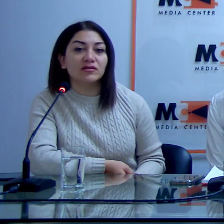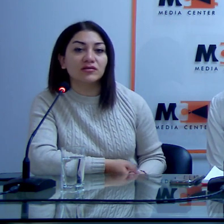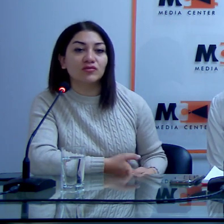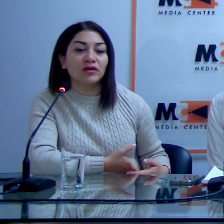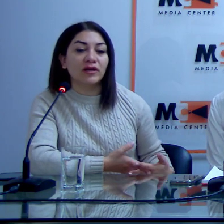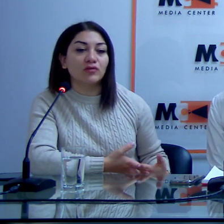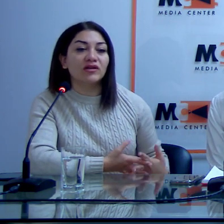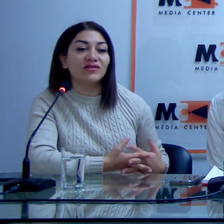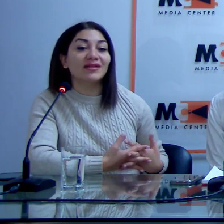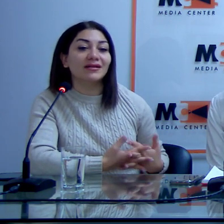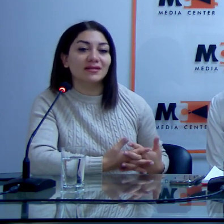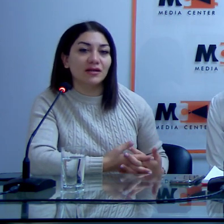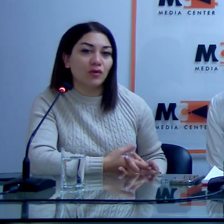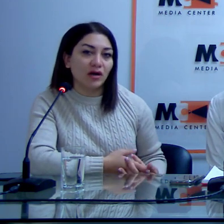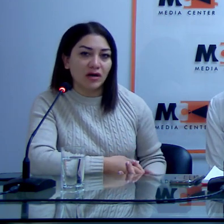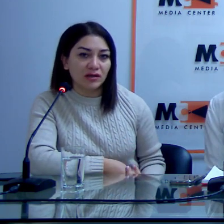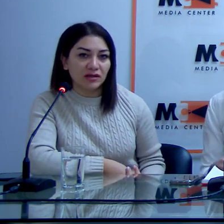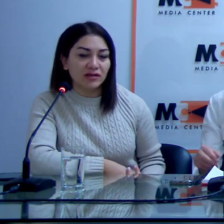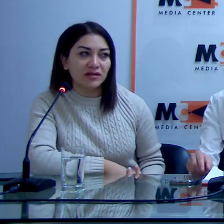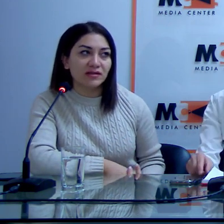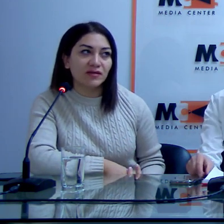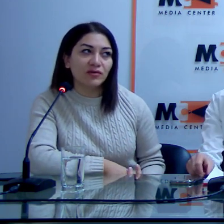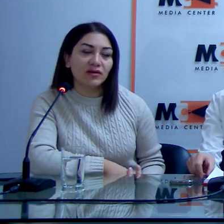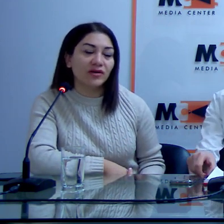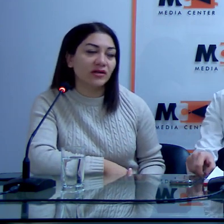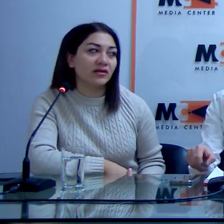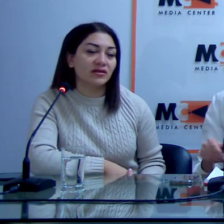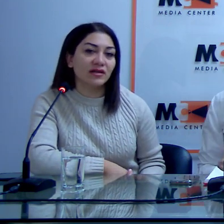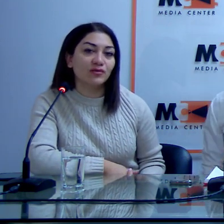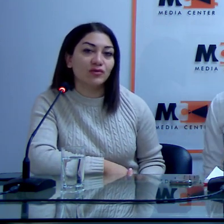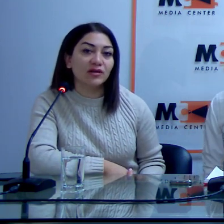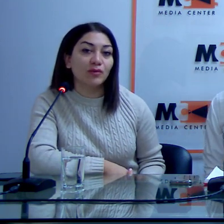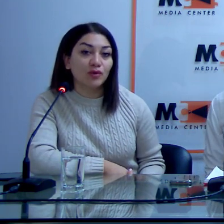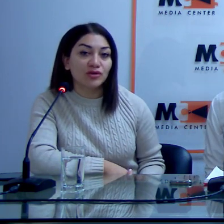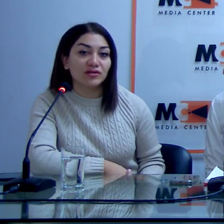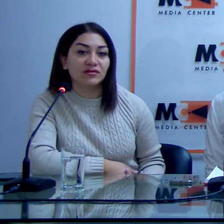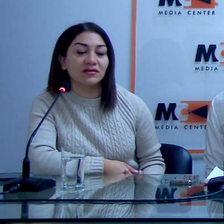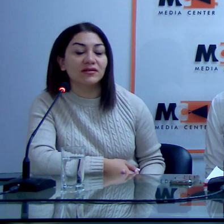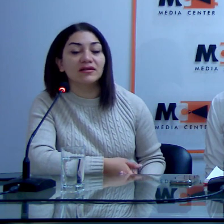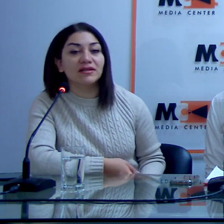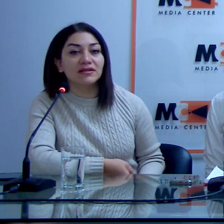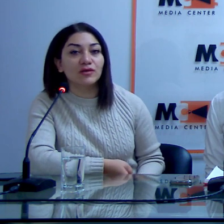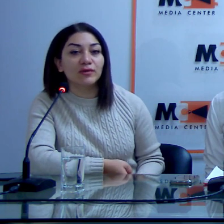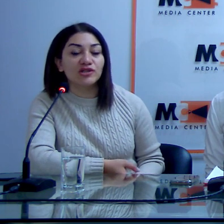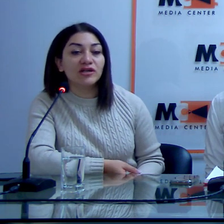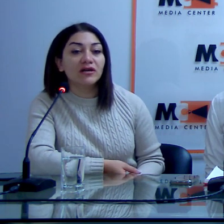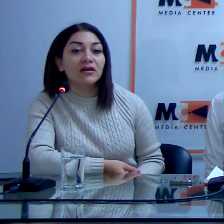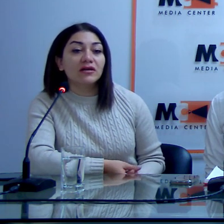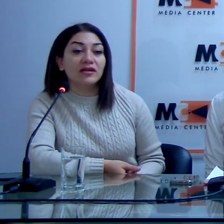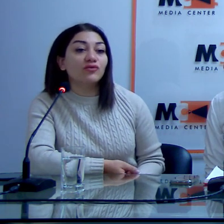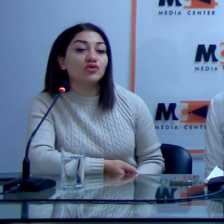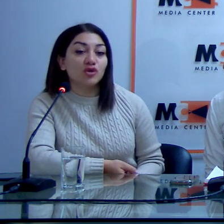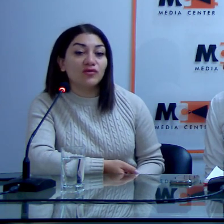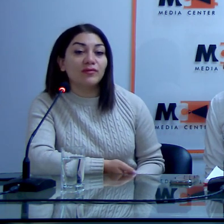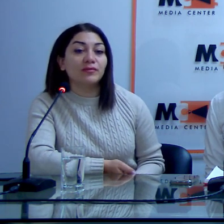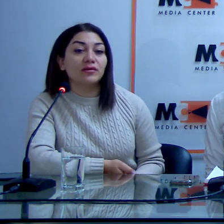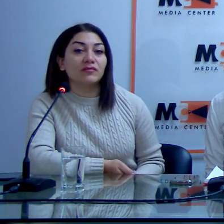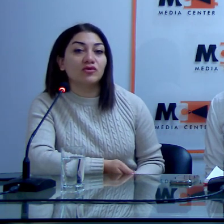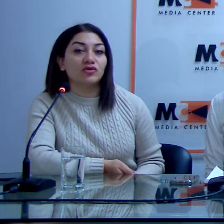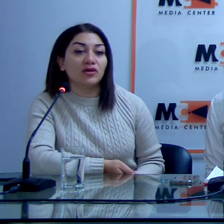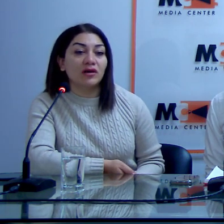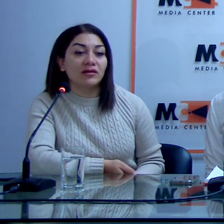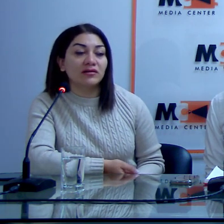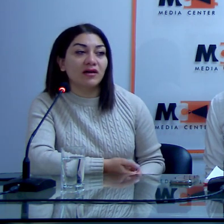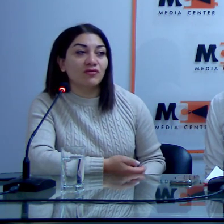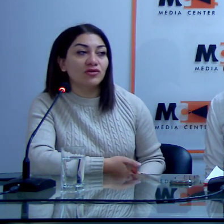անձանց ունենալու եւ իրացնելու անկախ կյանքի իրենց իրավունք կարող անկախ կյանքի իրավունք ունենք բոլորս խնդիրը իրացնելու մեջ է Եվ հուսով եմ,